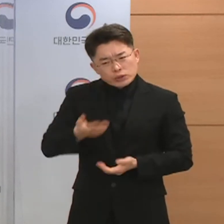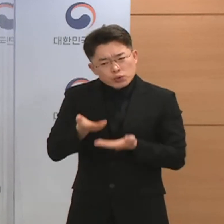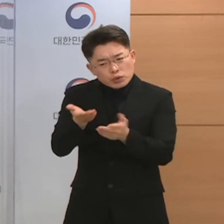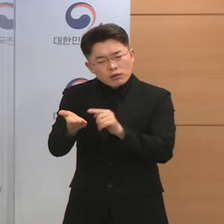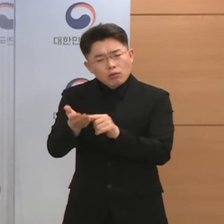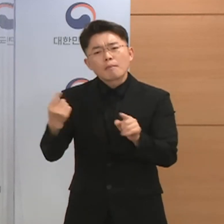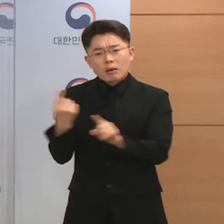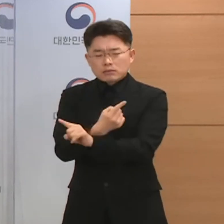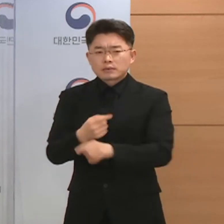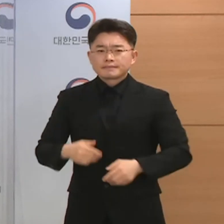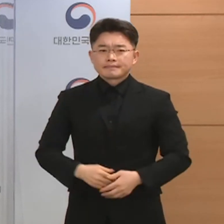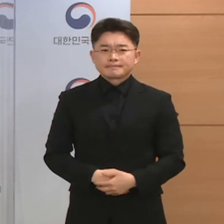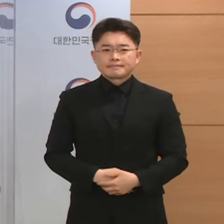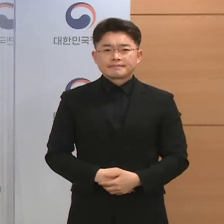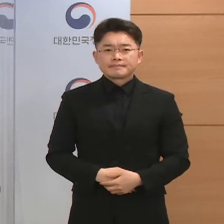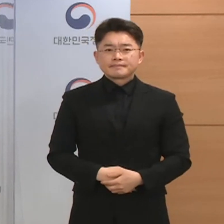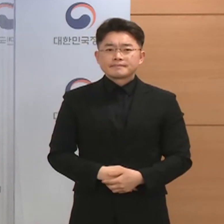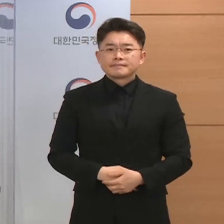것입니다.